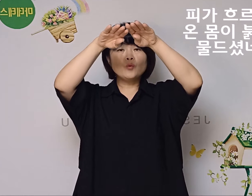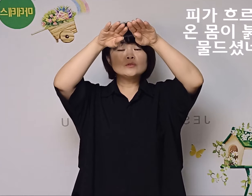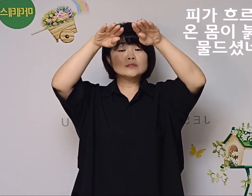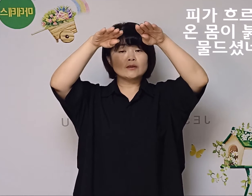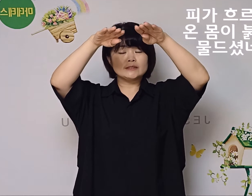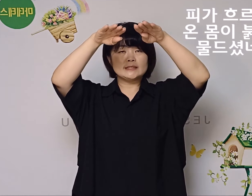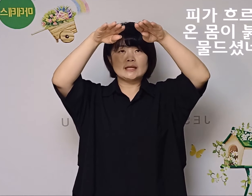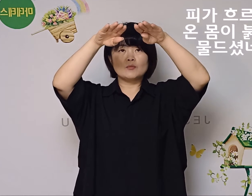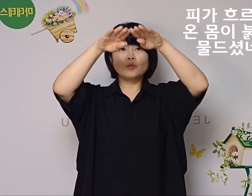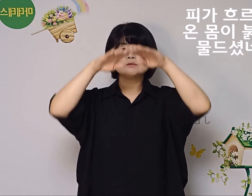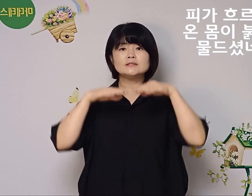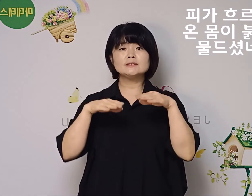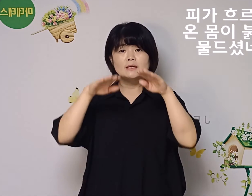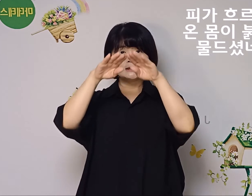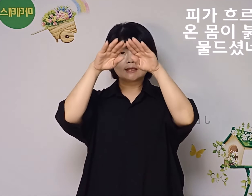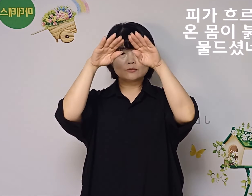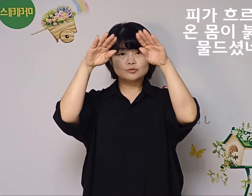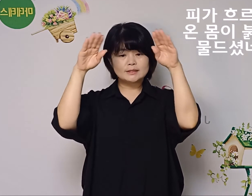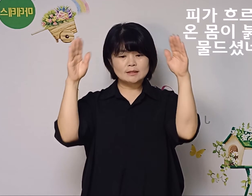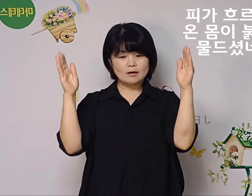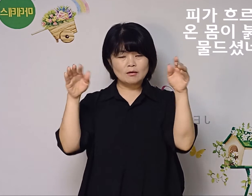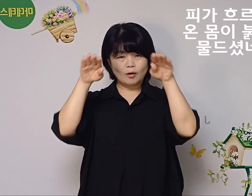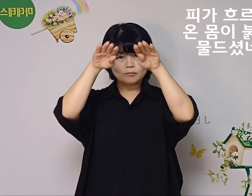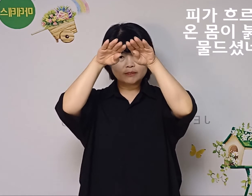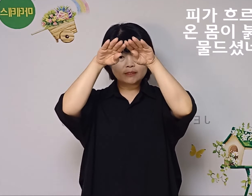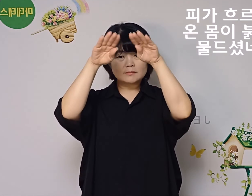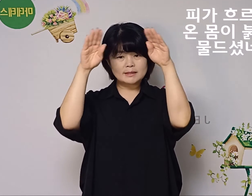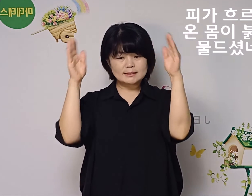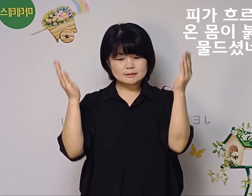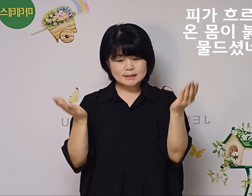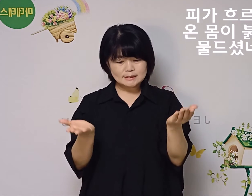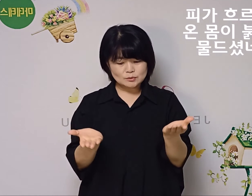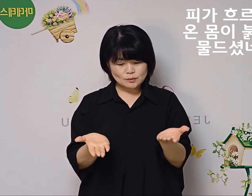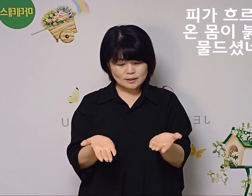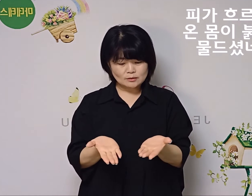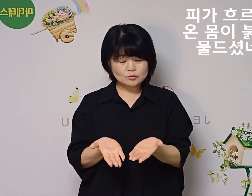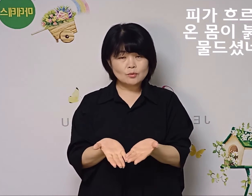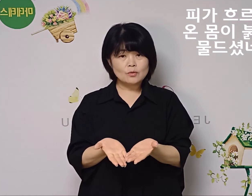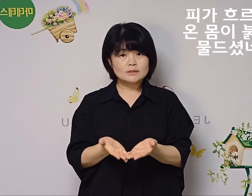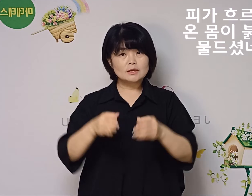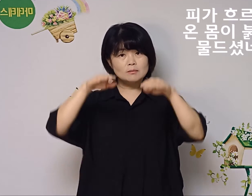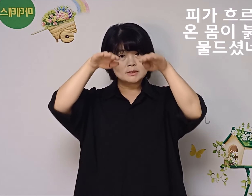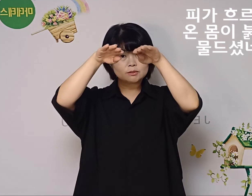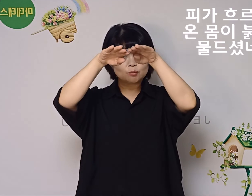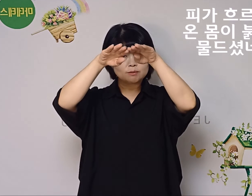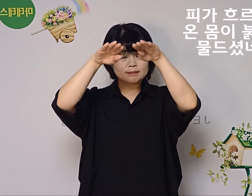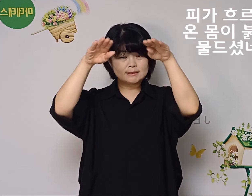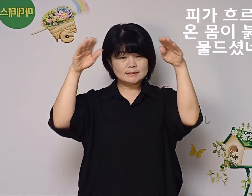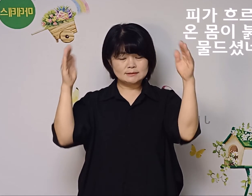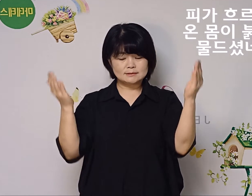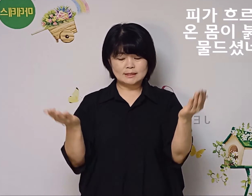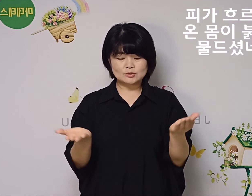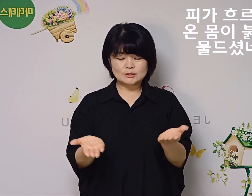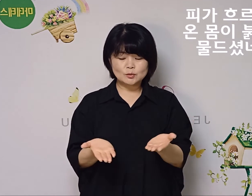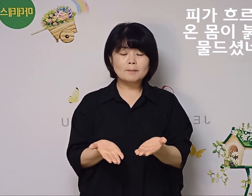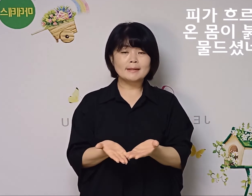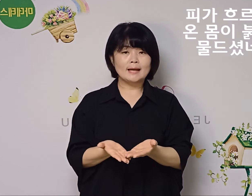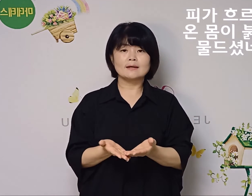모든 것이잖아요. 모든. 자, 위에서 검지에서 만나서 새끼손가락으로 처음에는 손등, 나중에는 손바닥.